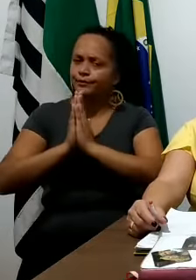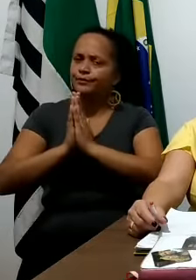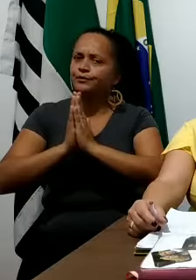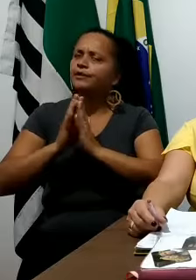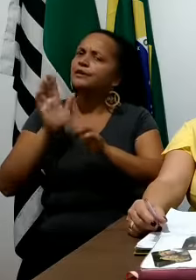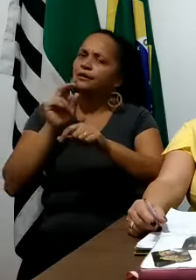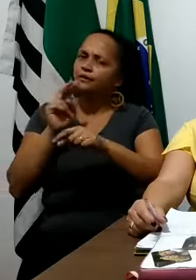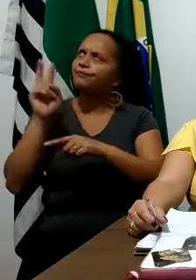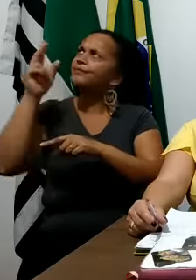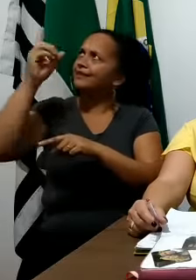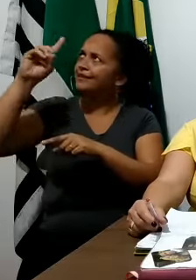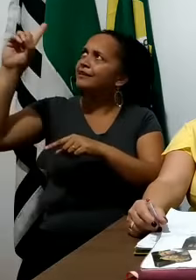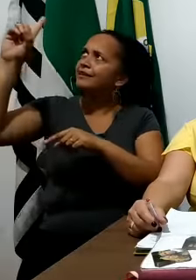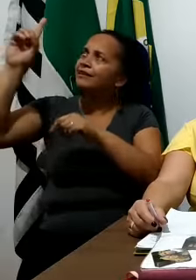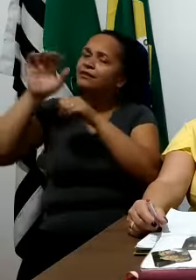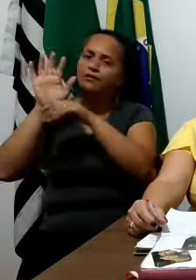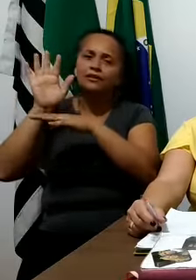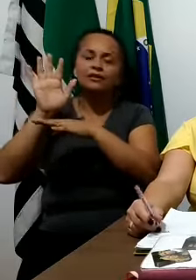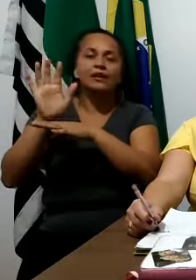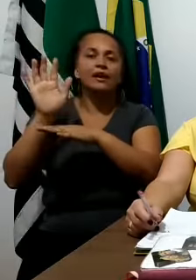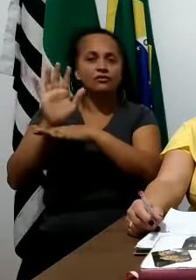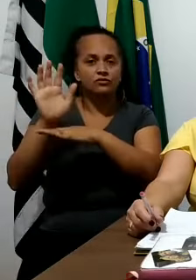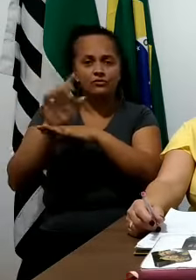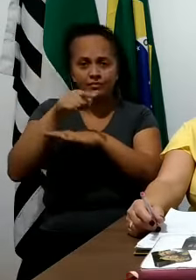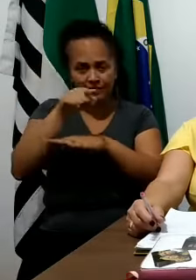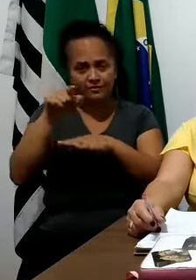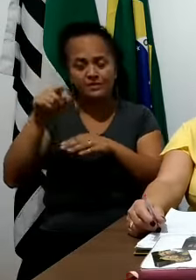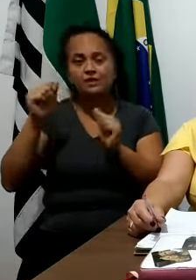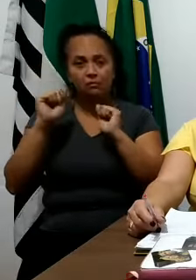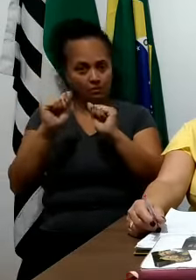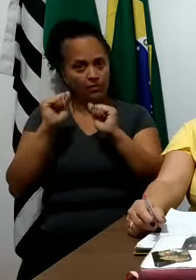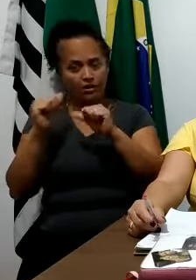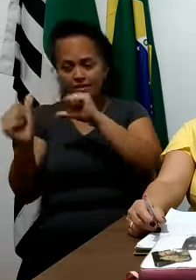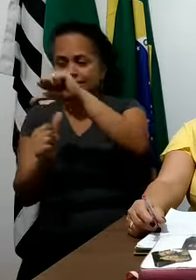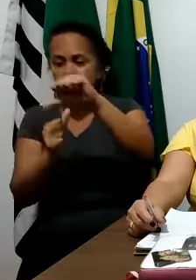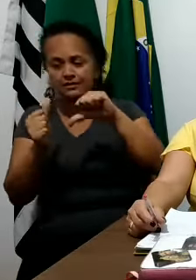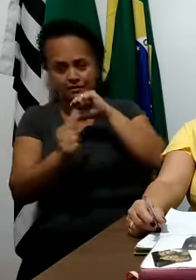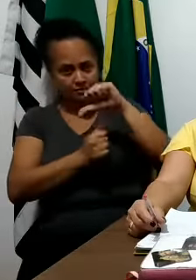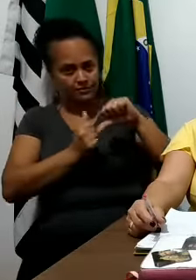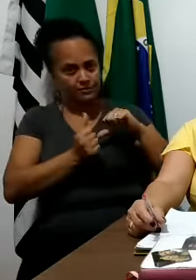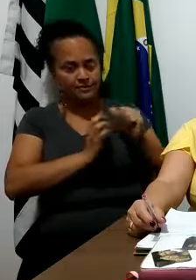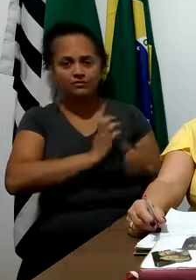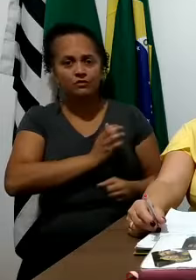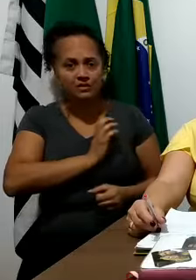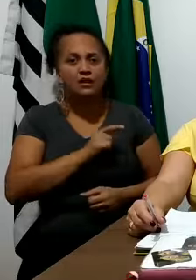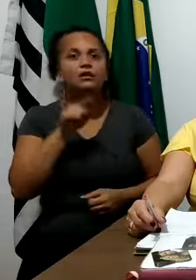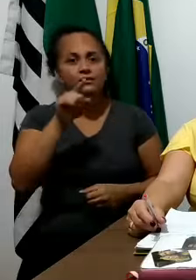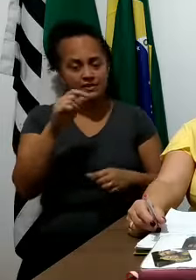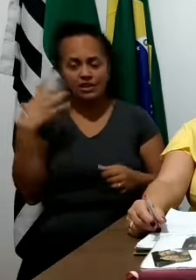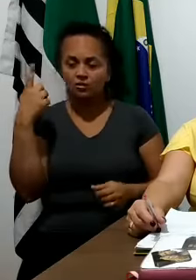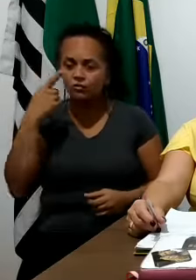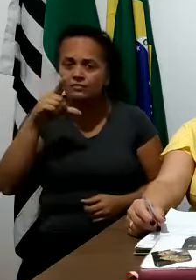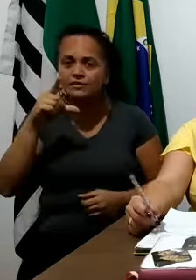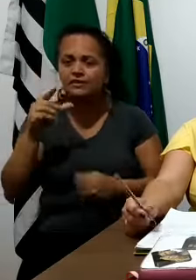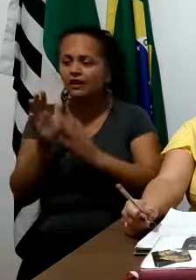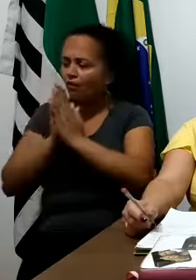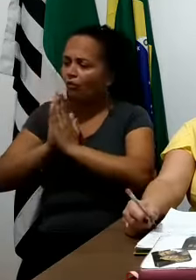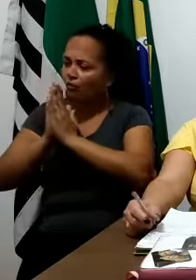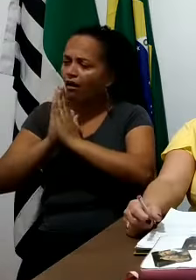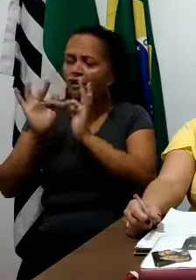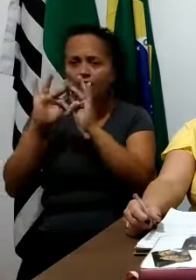tirar você dessa zona de conforto, para que você possa orar pelos seus familiares, pelos teus filhos, até para